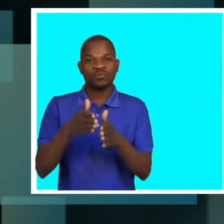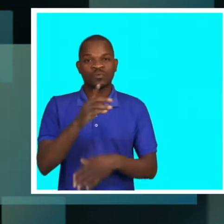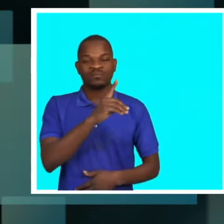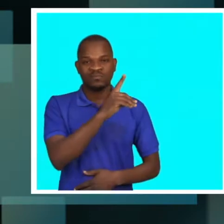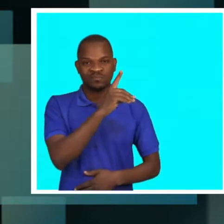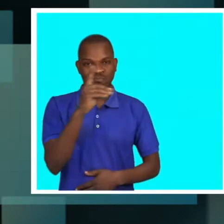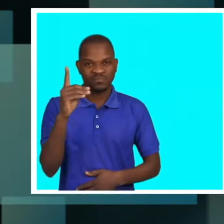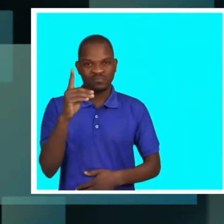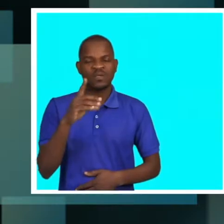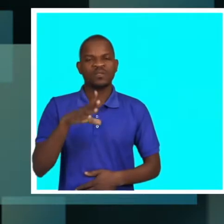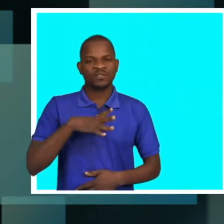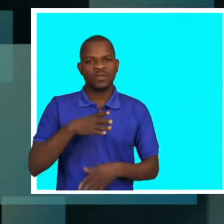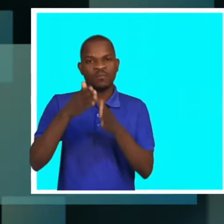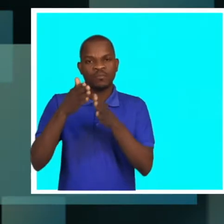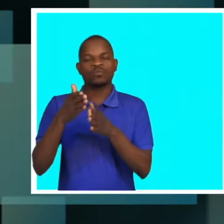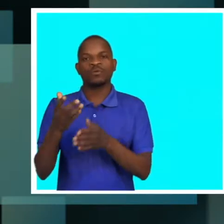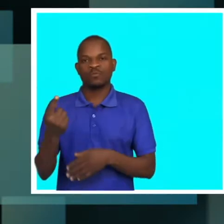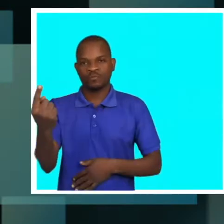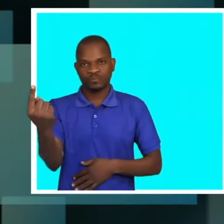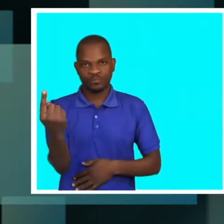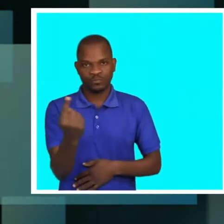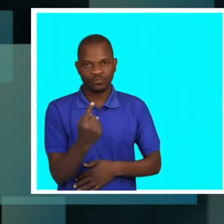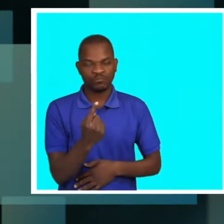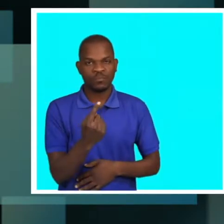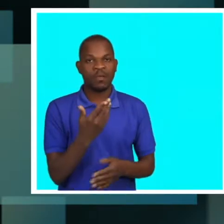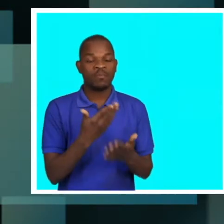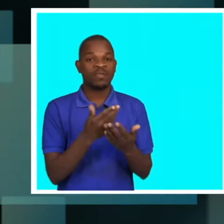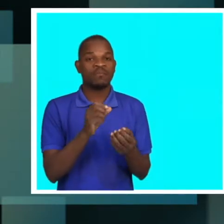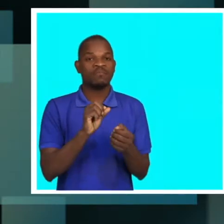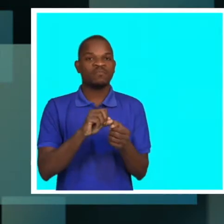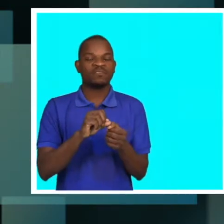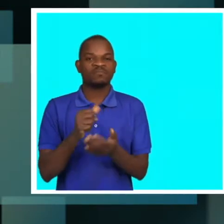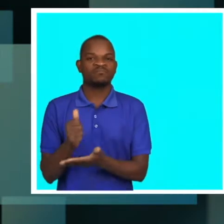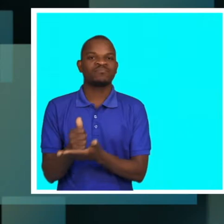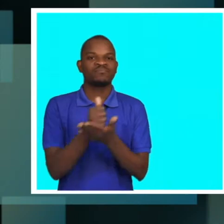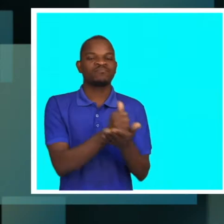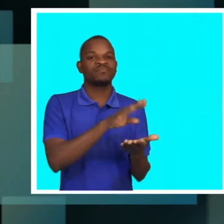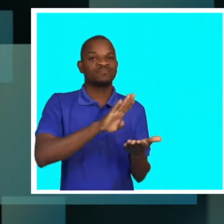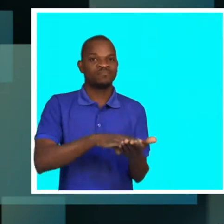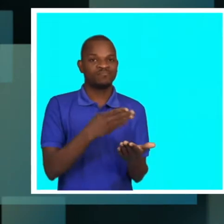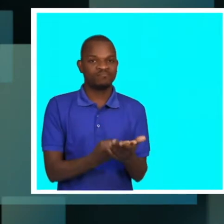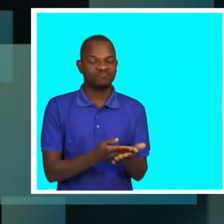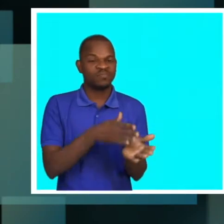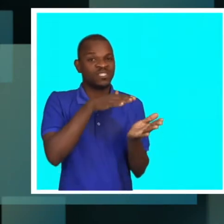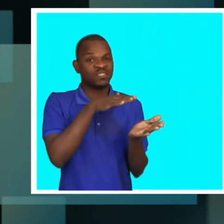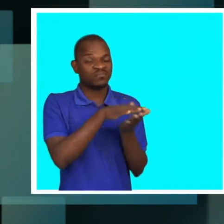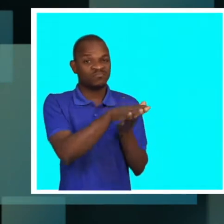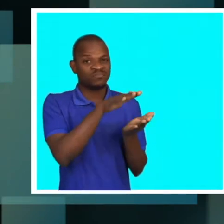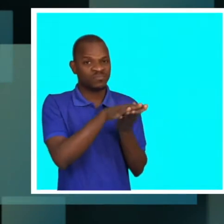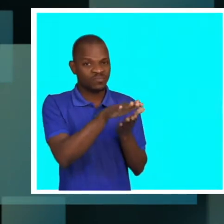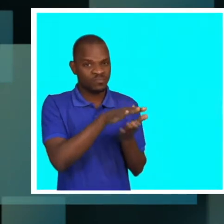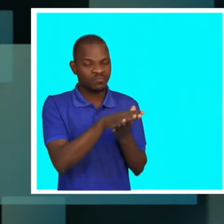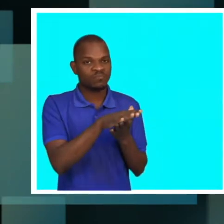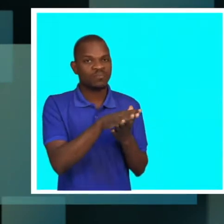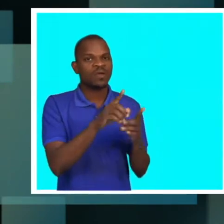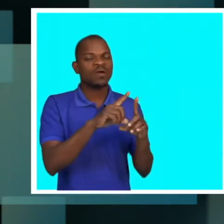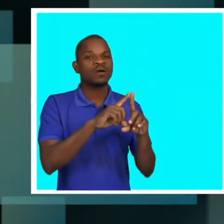deficiência, nós temos alguém que vem para fazer os gestos, explicar à vítima